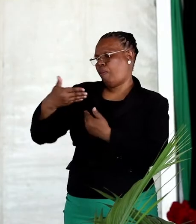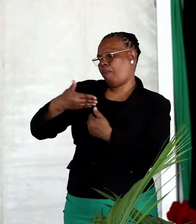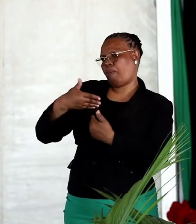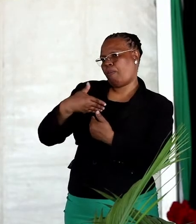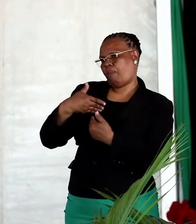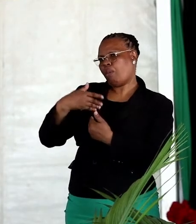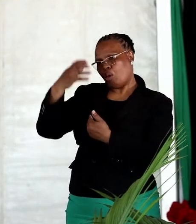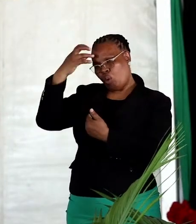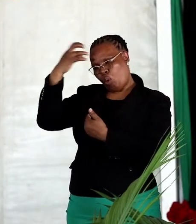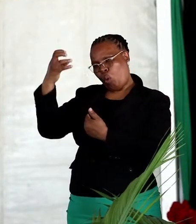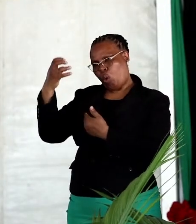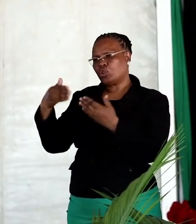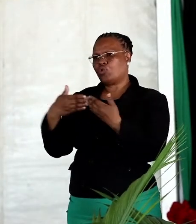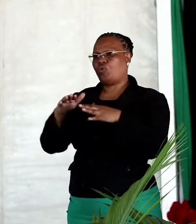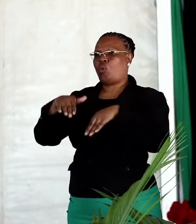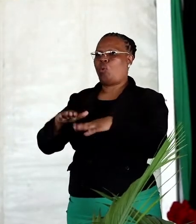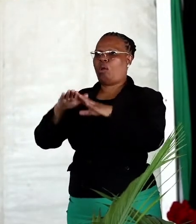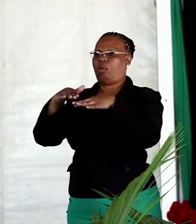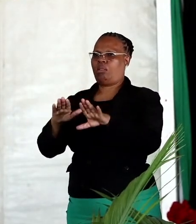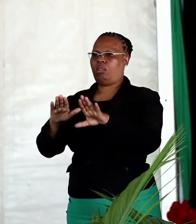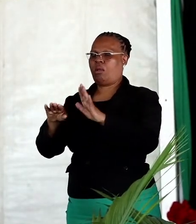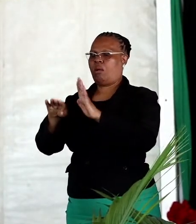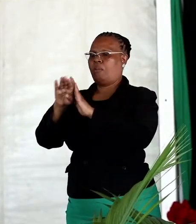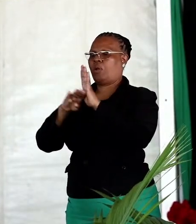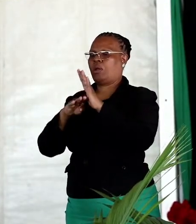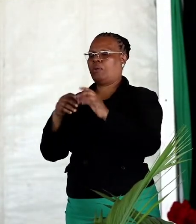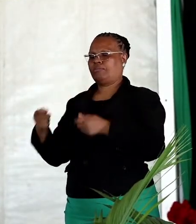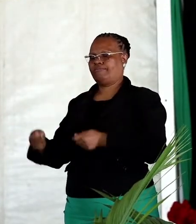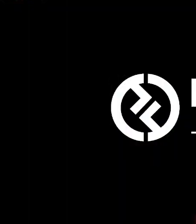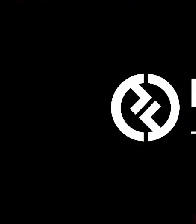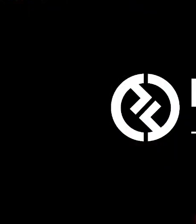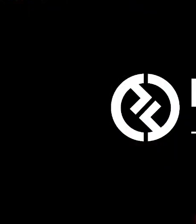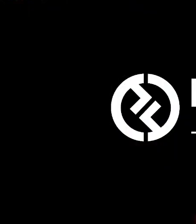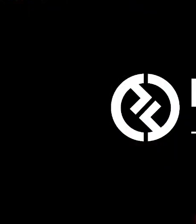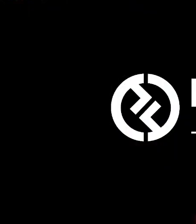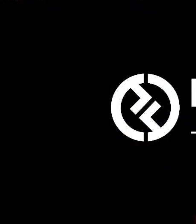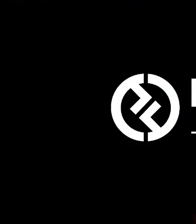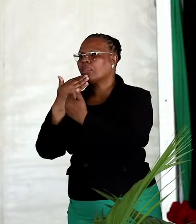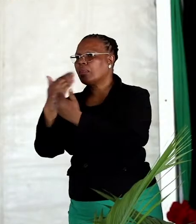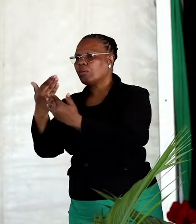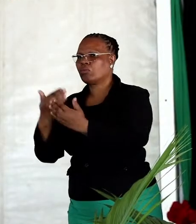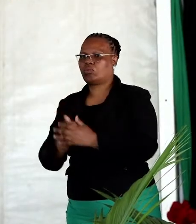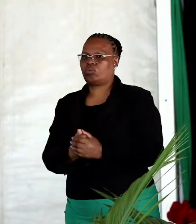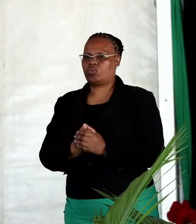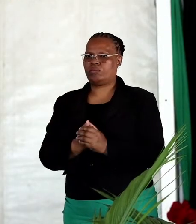director, mandibuyisele intambo kuwe. Inkosi kakhulu.